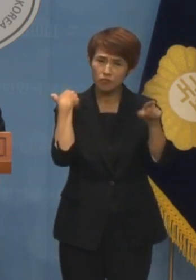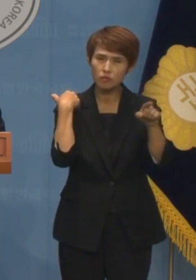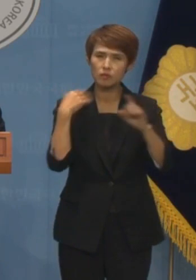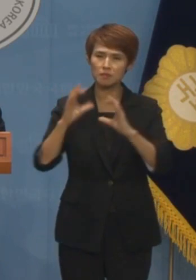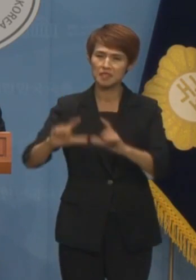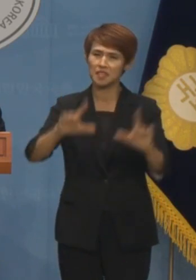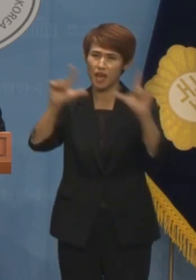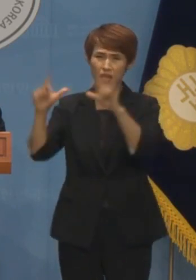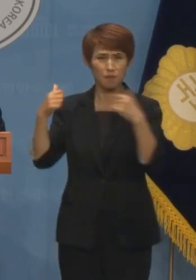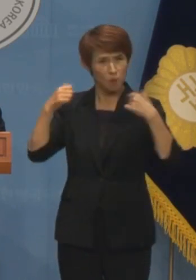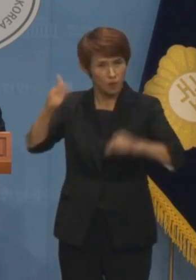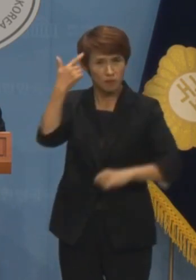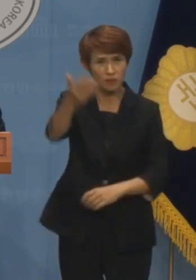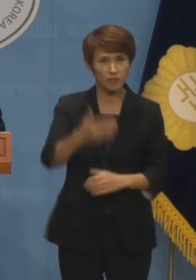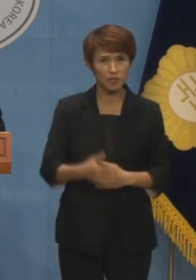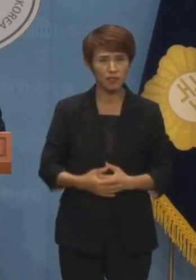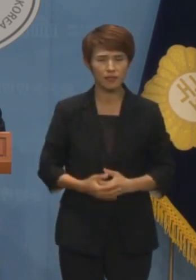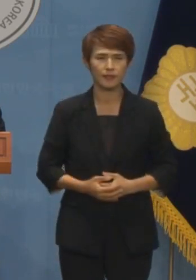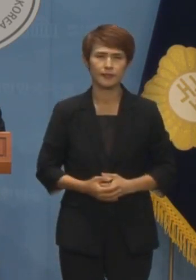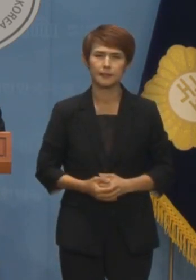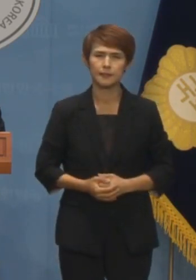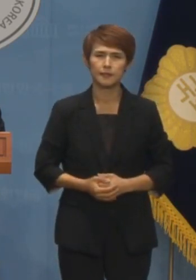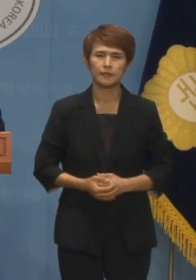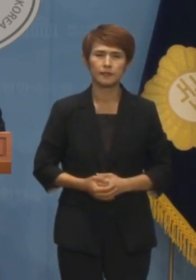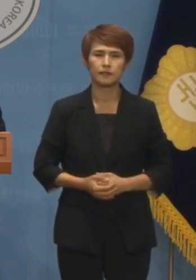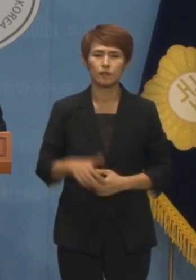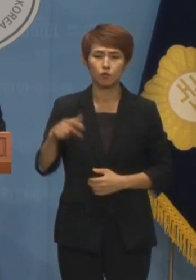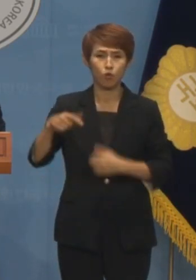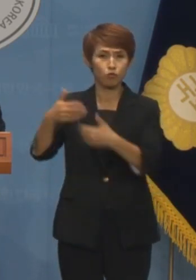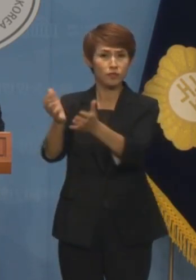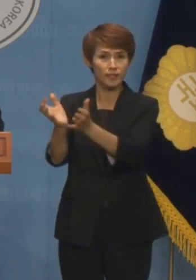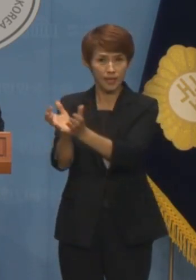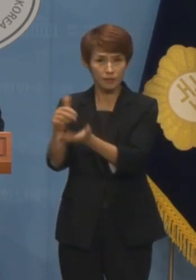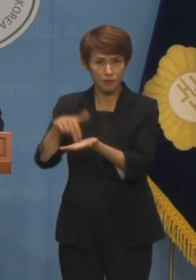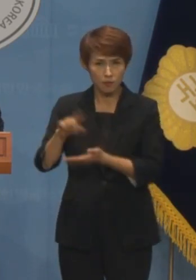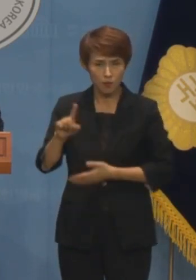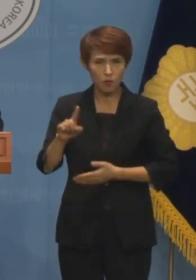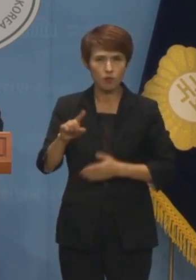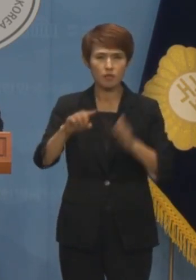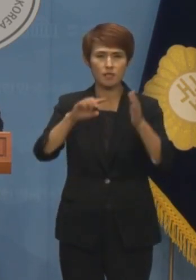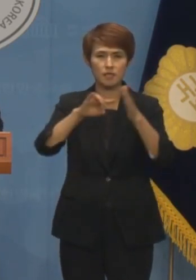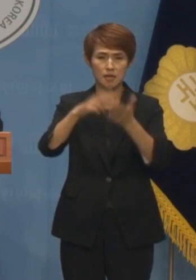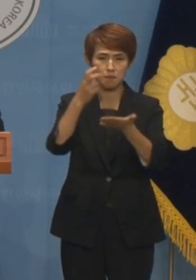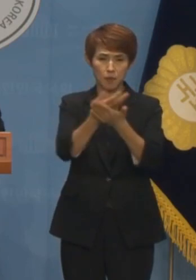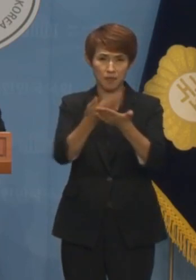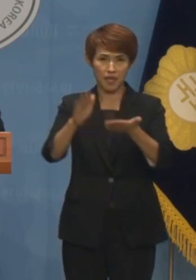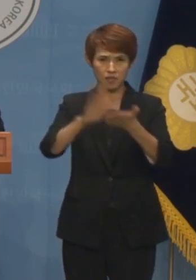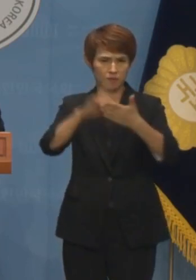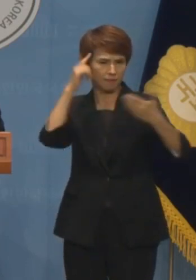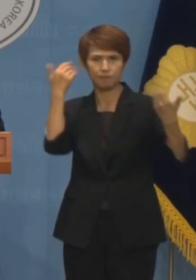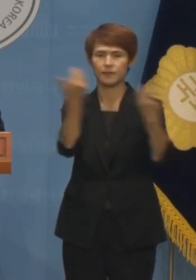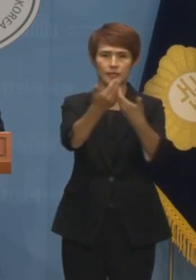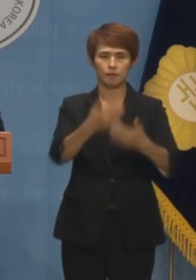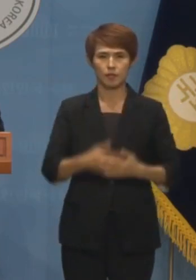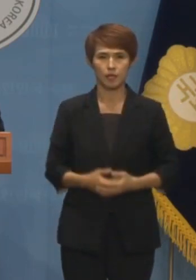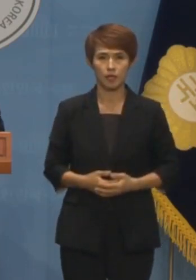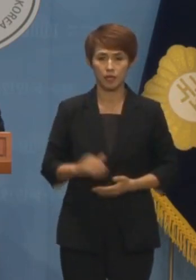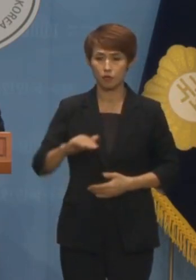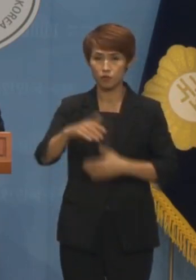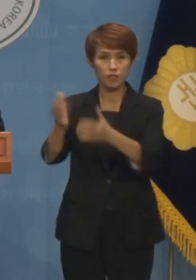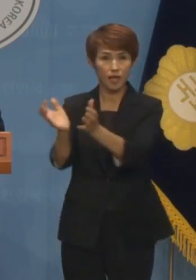민생을 포기한 것입니까? 조국혁신당은 이번 정부의 세법 개정안에 단호하게 반대합니다.